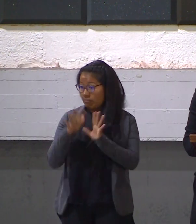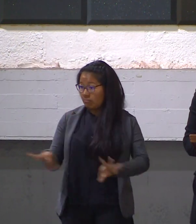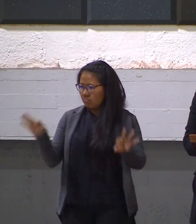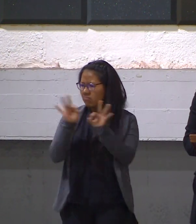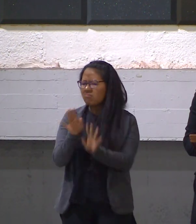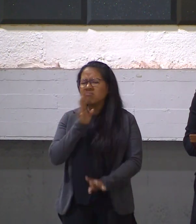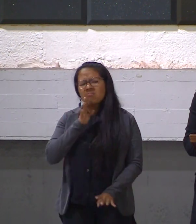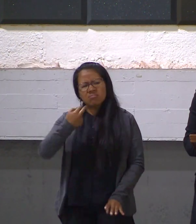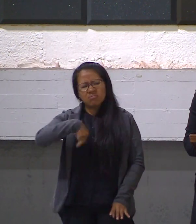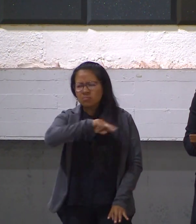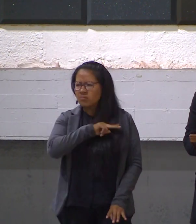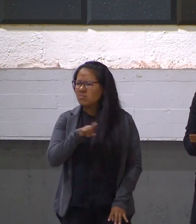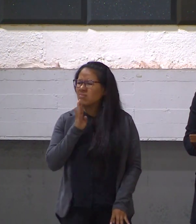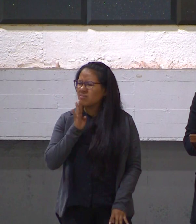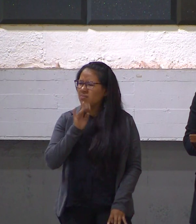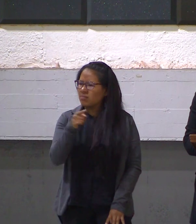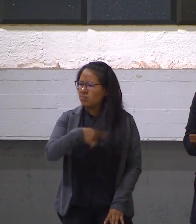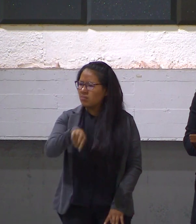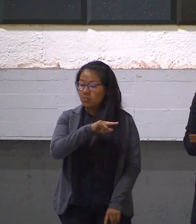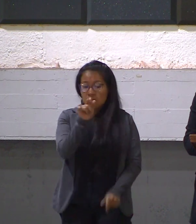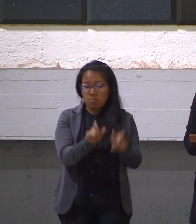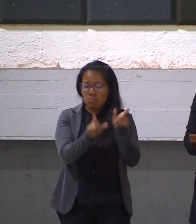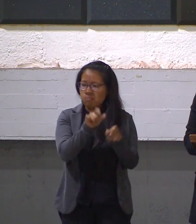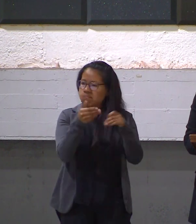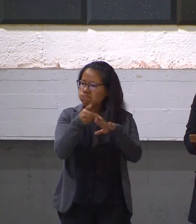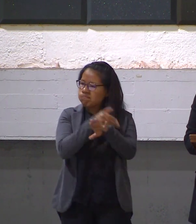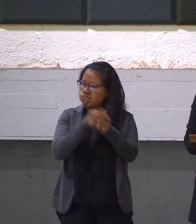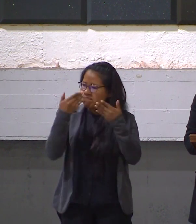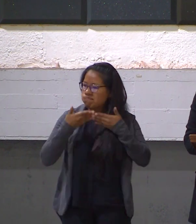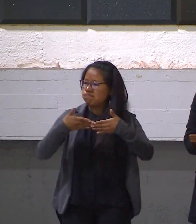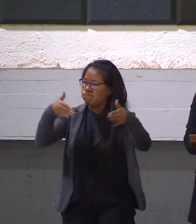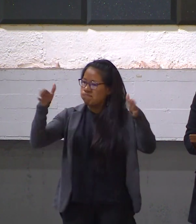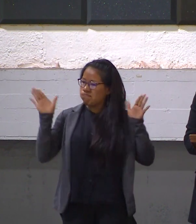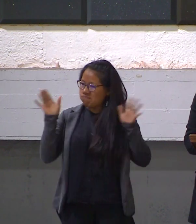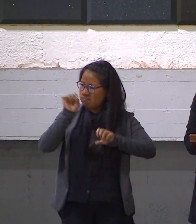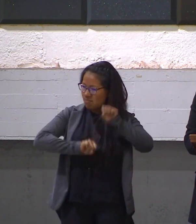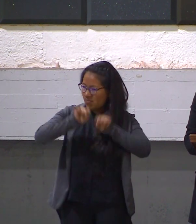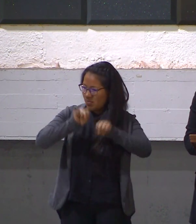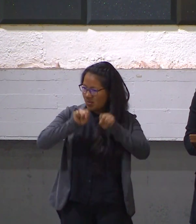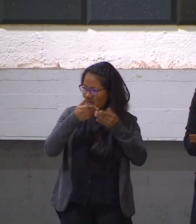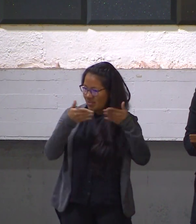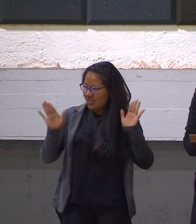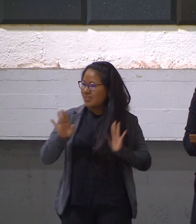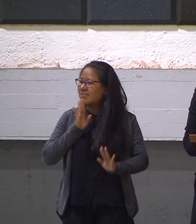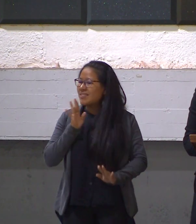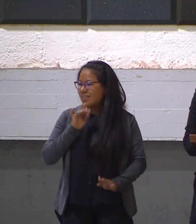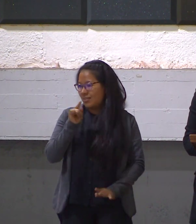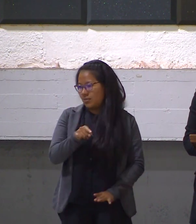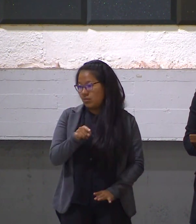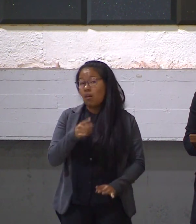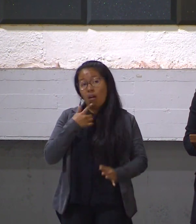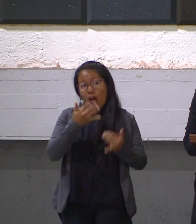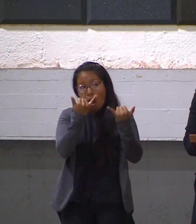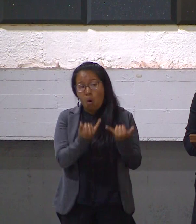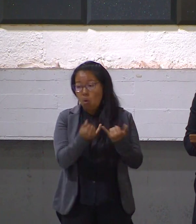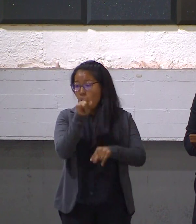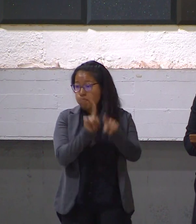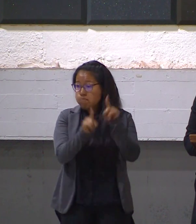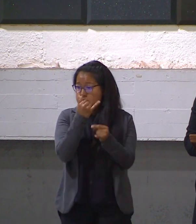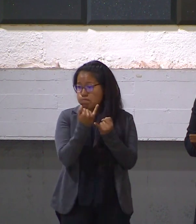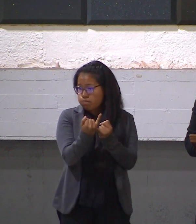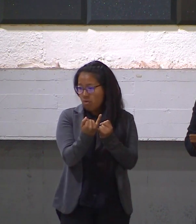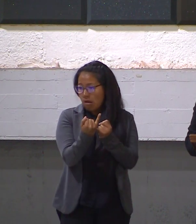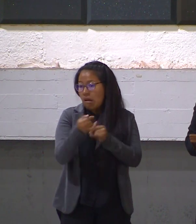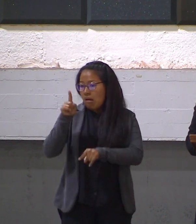somos quiénes han sido las personas que nos han abierto toda la posibilidad que en este momento estamos unos en este momento